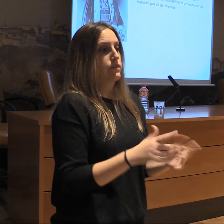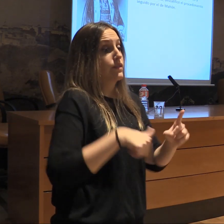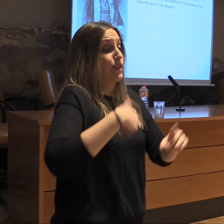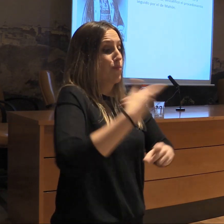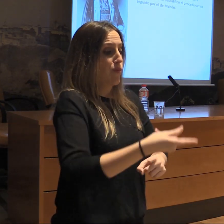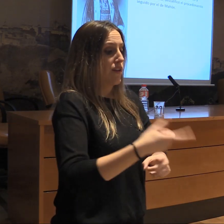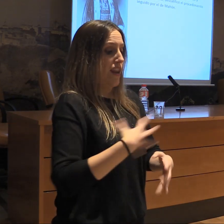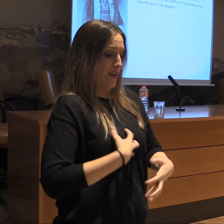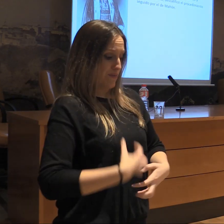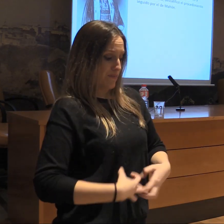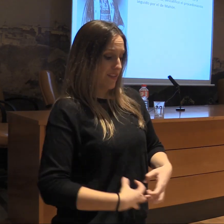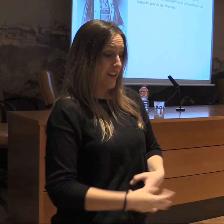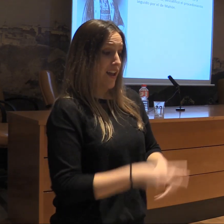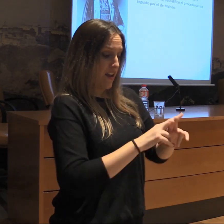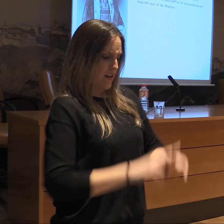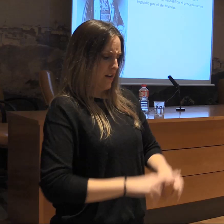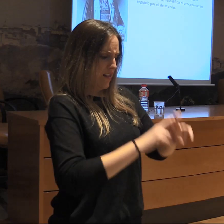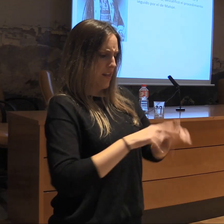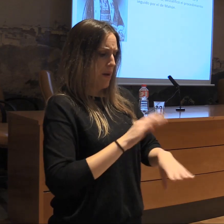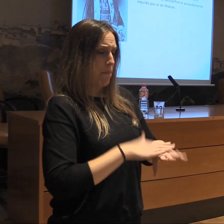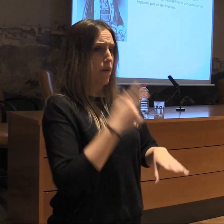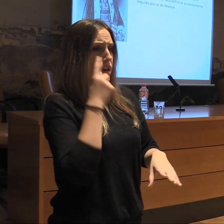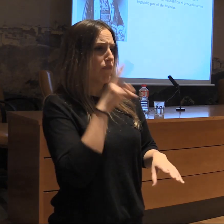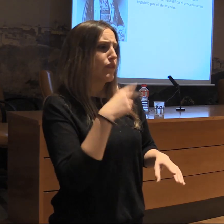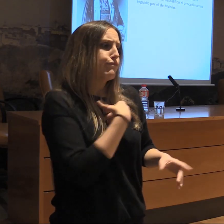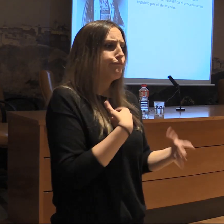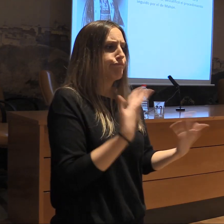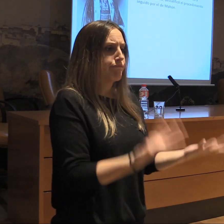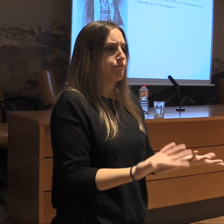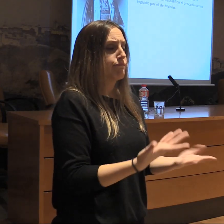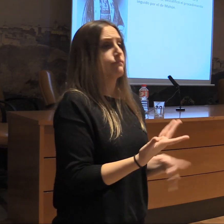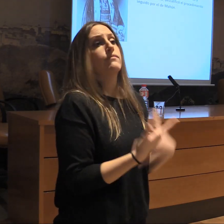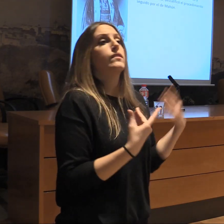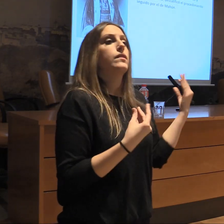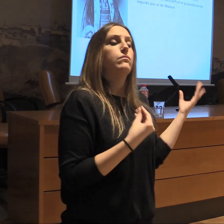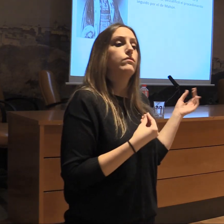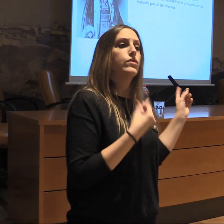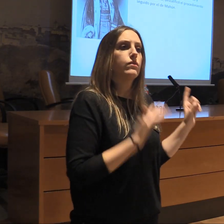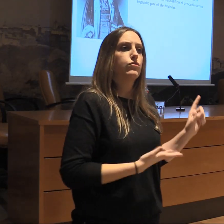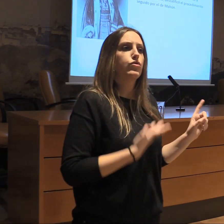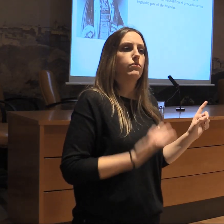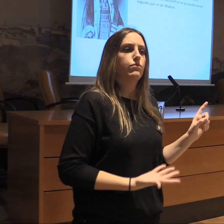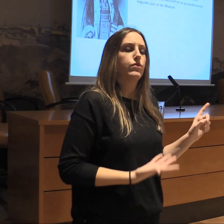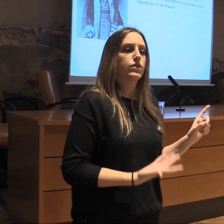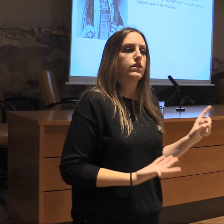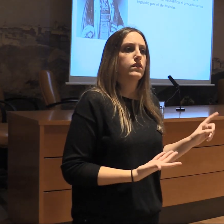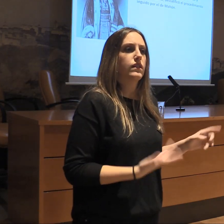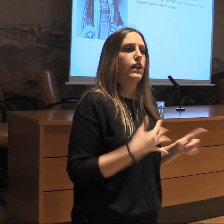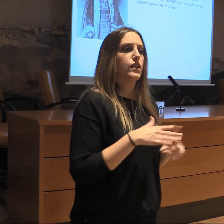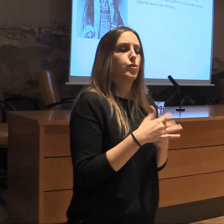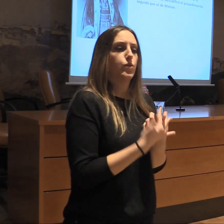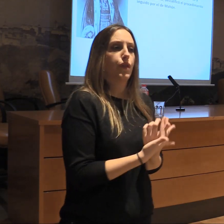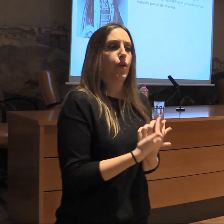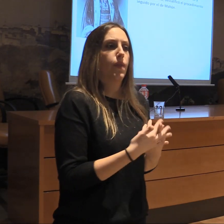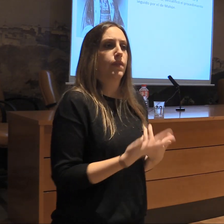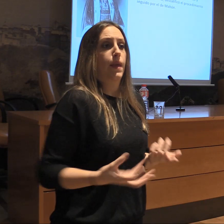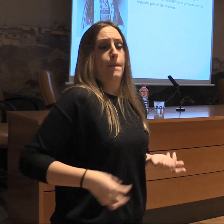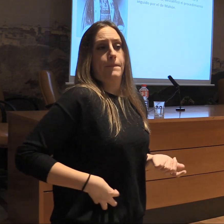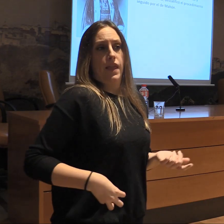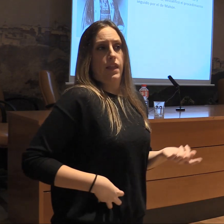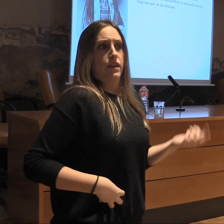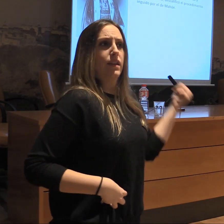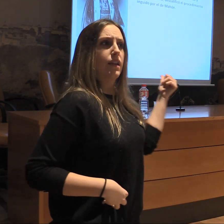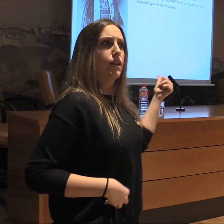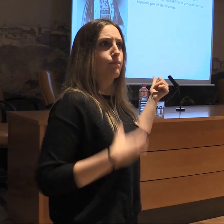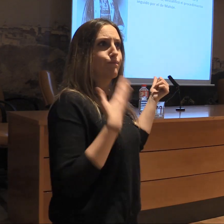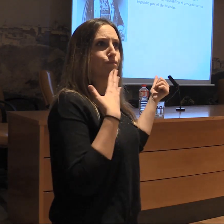vísceras. Pues bien, él tuvo un protagonismo extraordinario en el caso de Madame Lafargue. Bueno, él fue